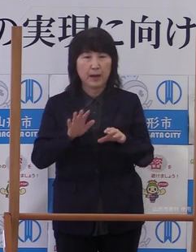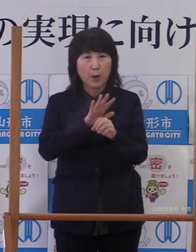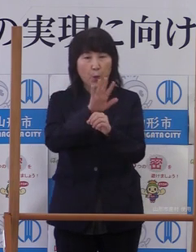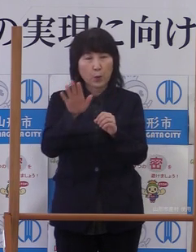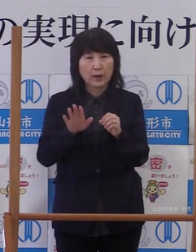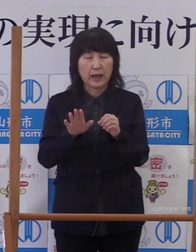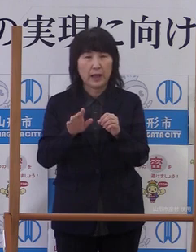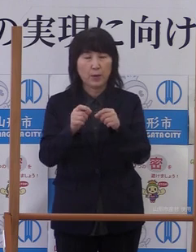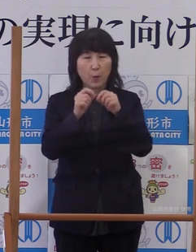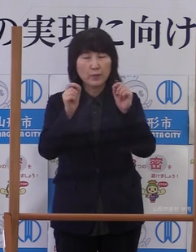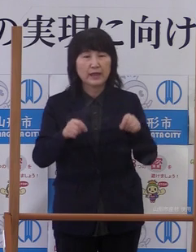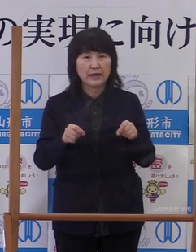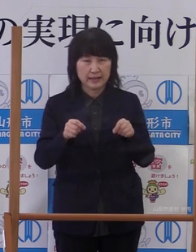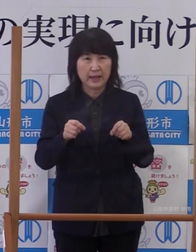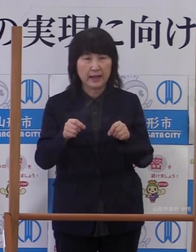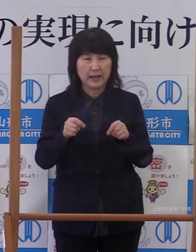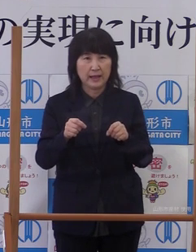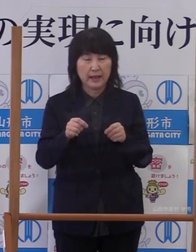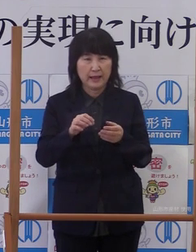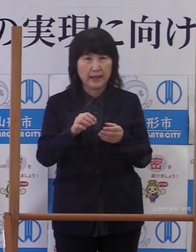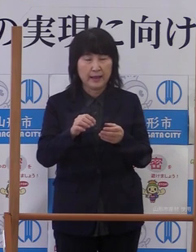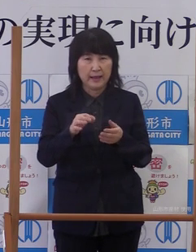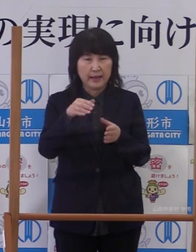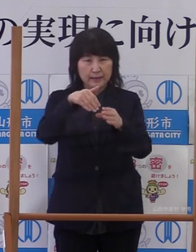で税収が